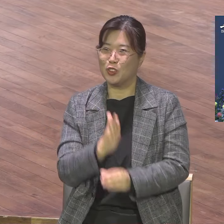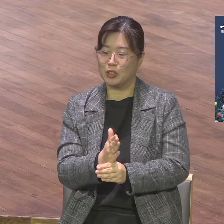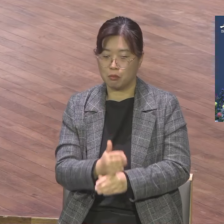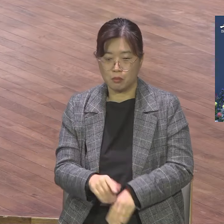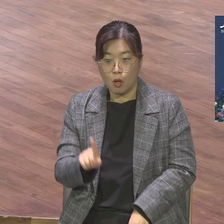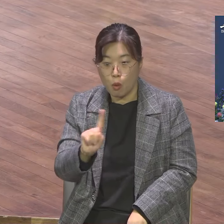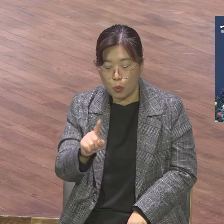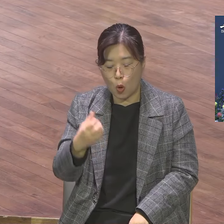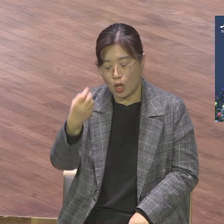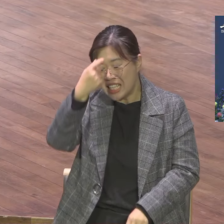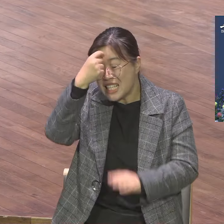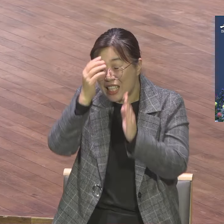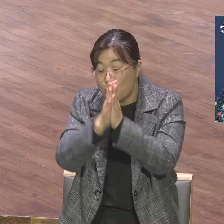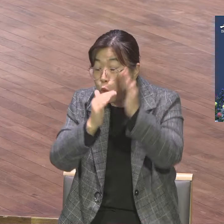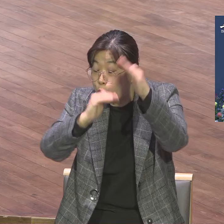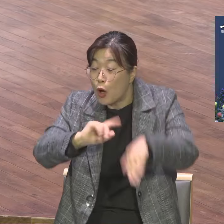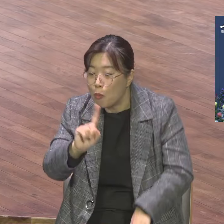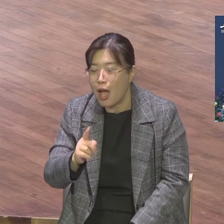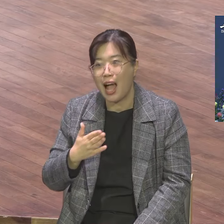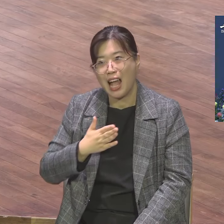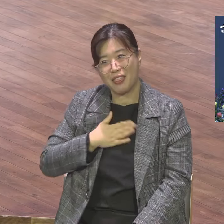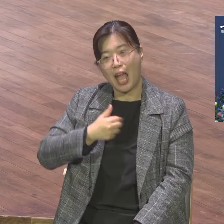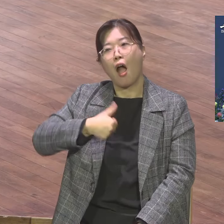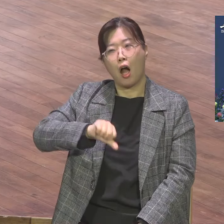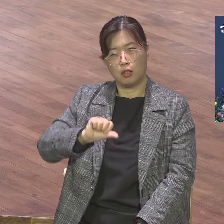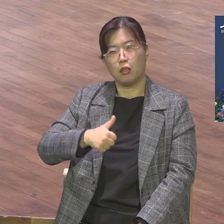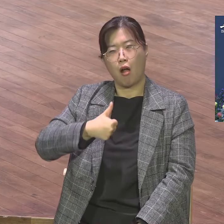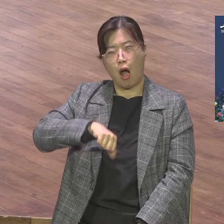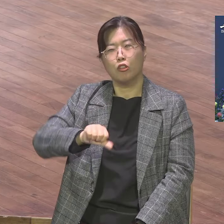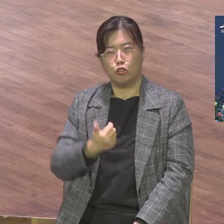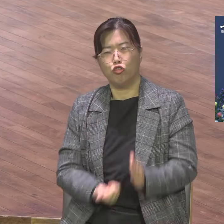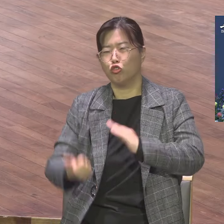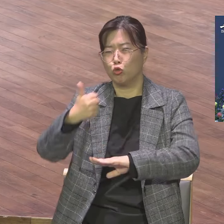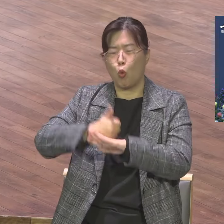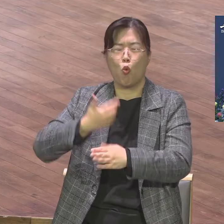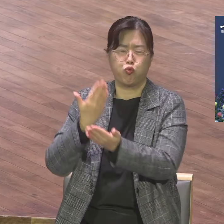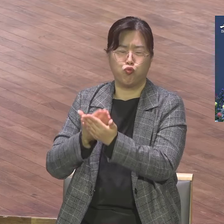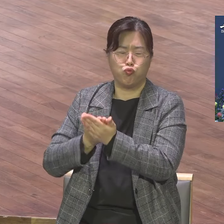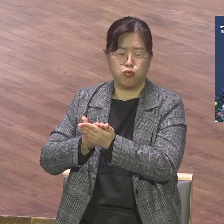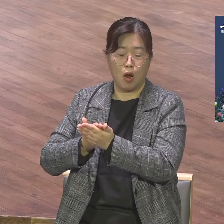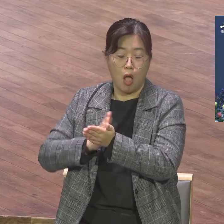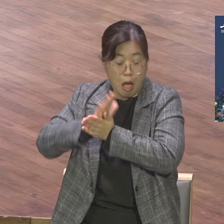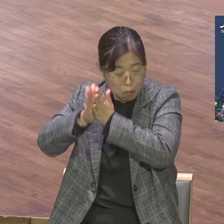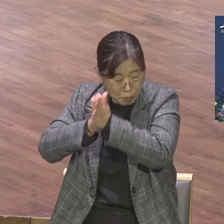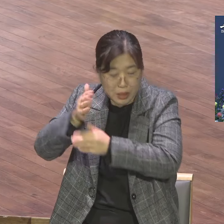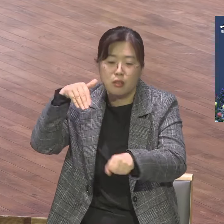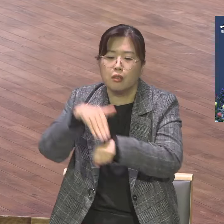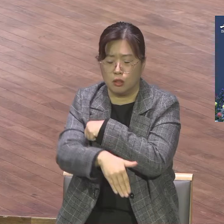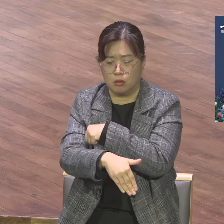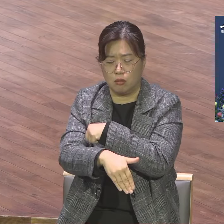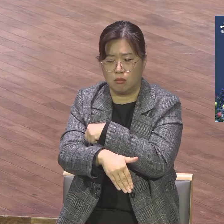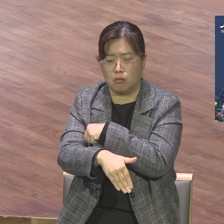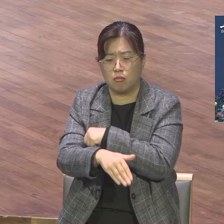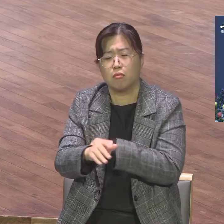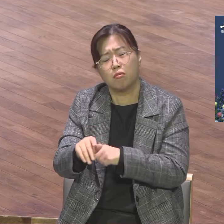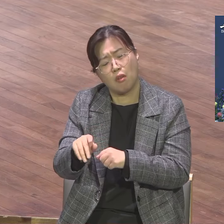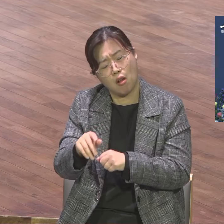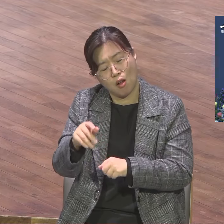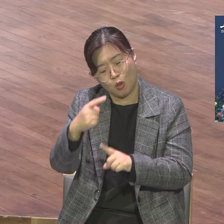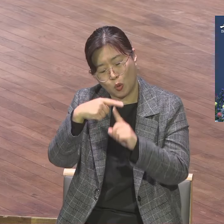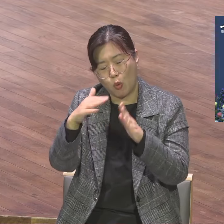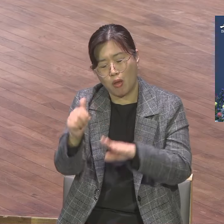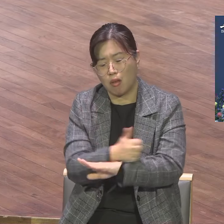성공 중심, 모든 것이 나 중심이야. 나 중심. 여기에 다 빠져 있어요. 이거 하나님 뜻과 계획이 아니에요.